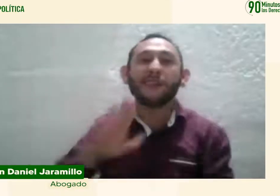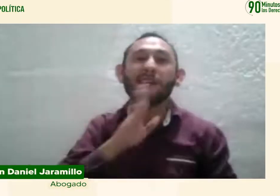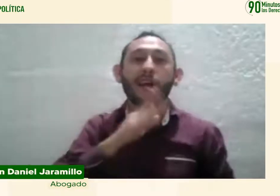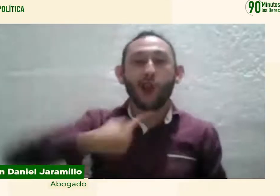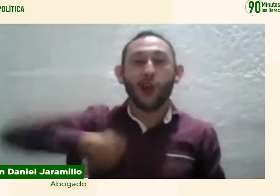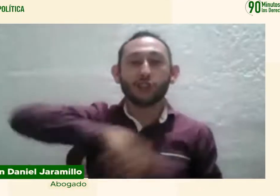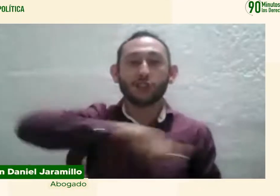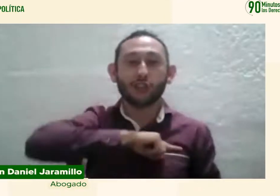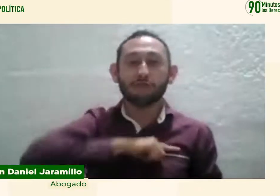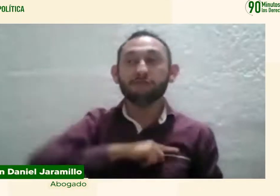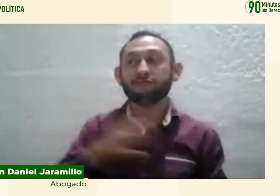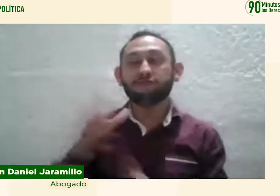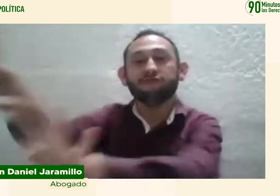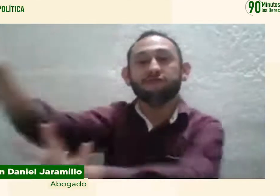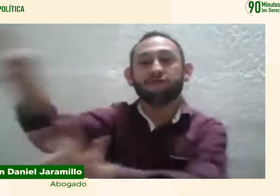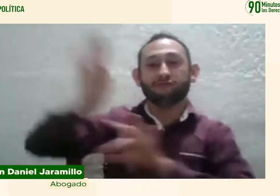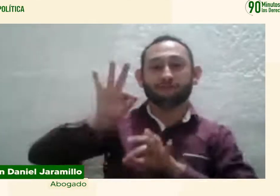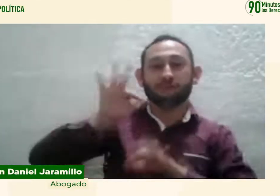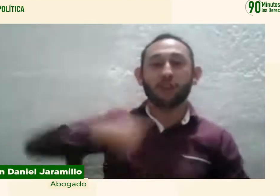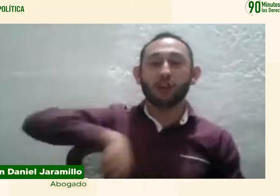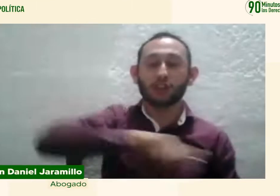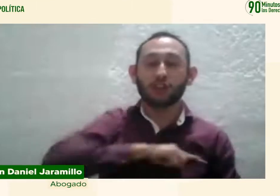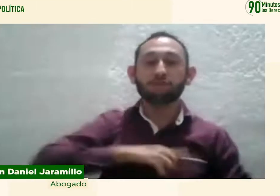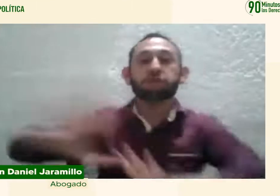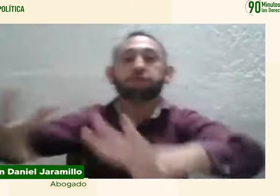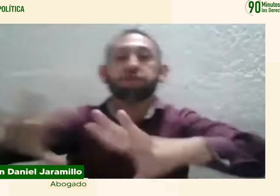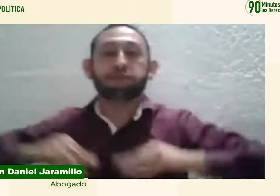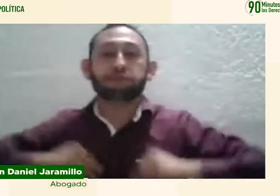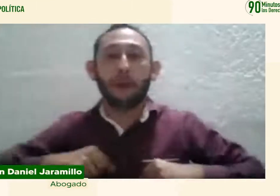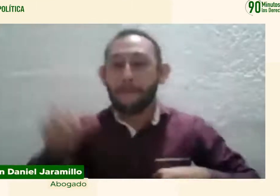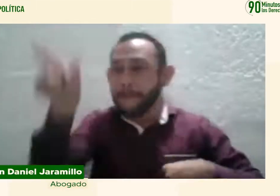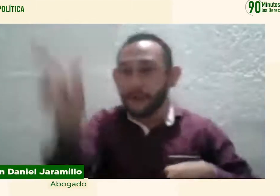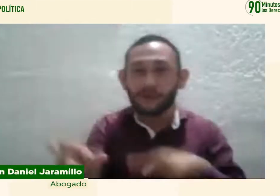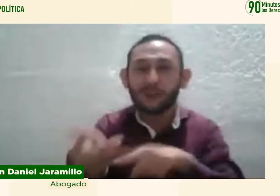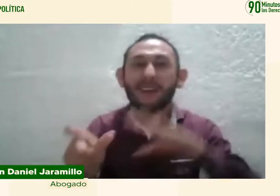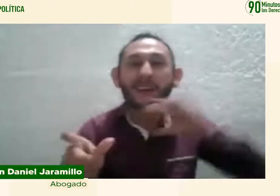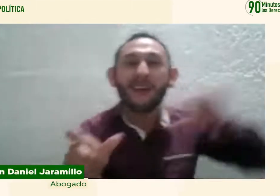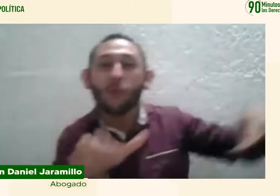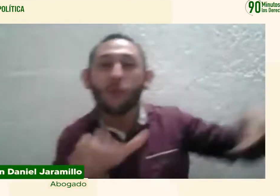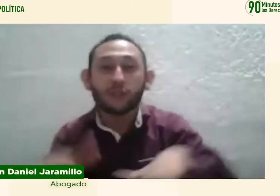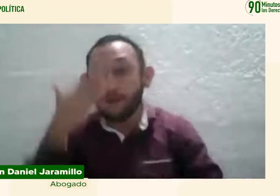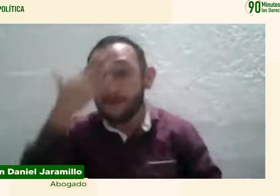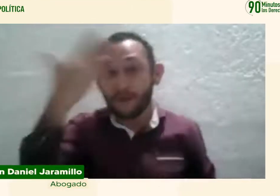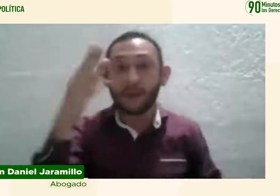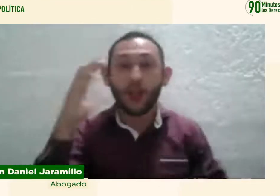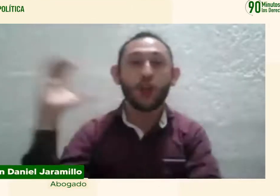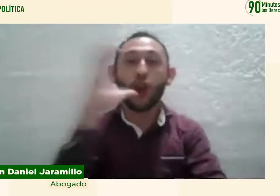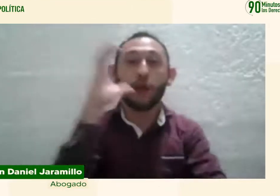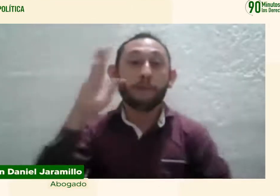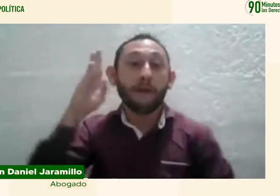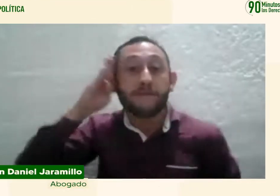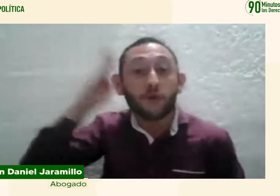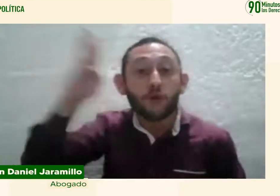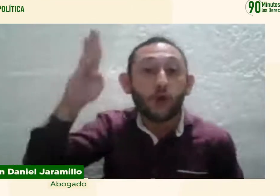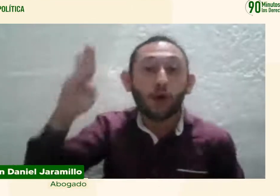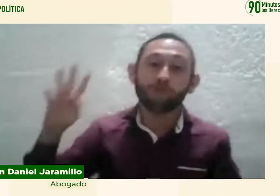pueda manejar bien y que nosotros votemos a conciencia y que escojamos a la persona que pues que creemos que realmente es buena